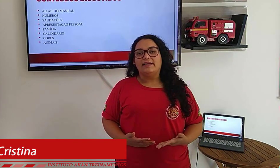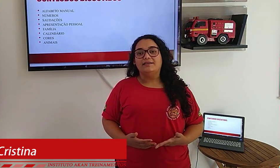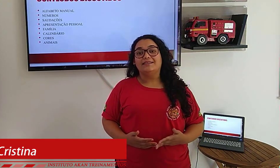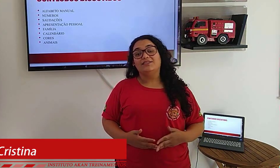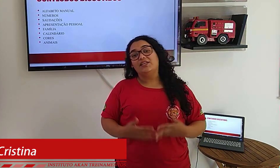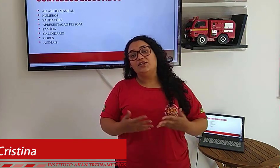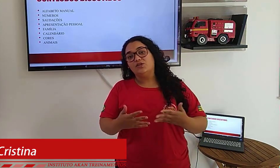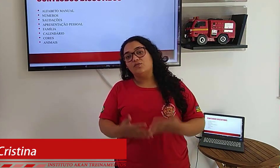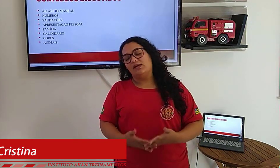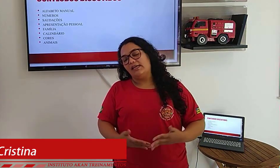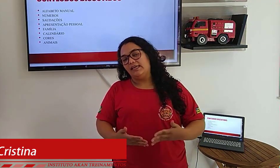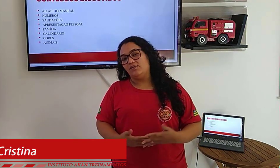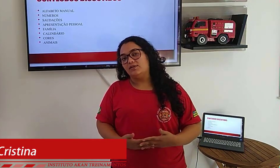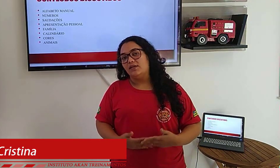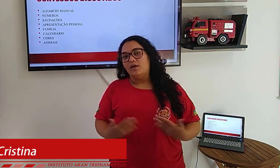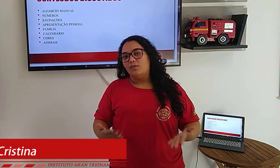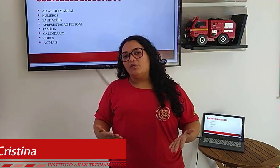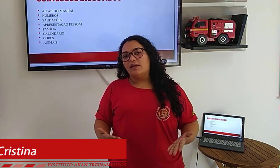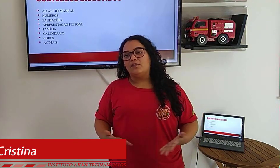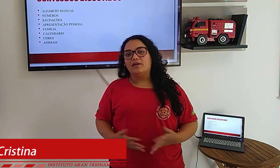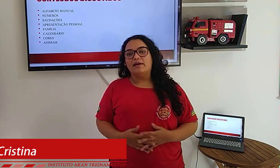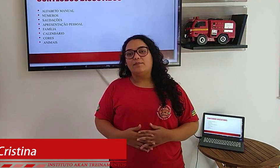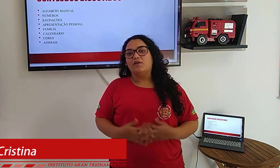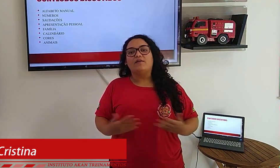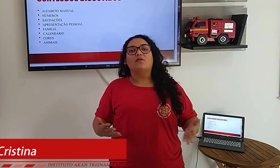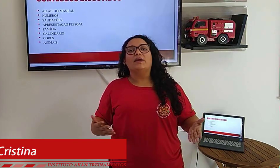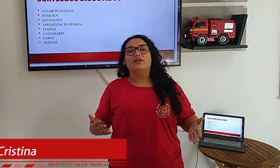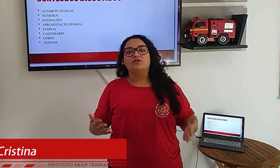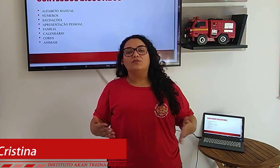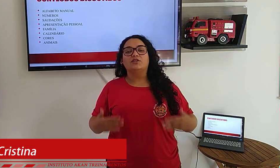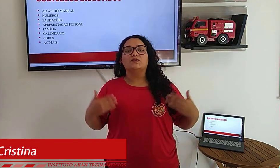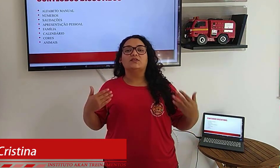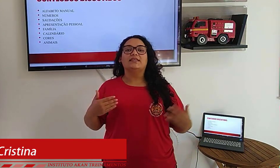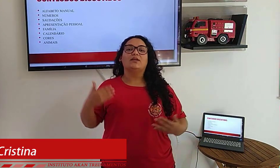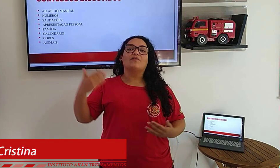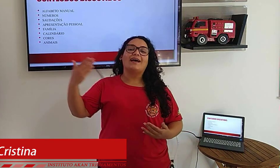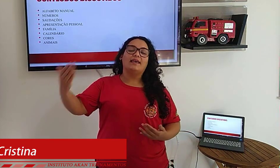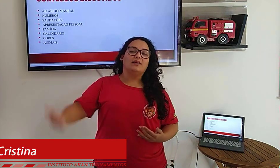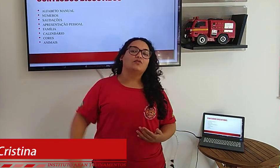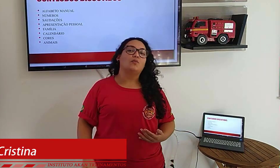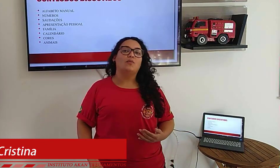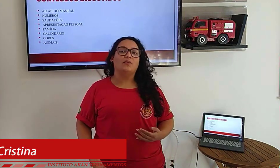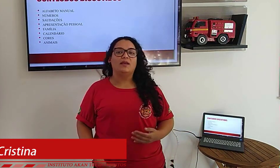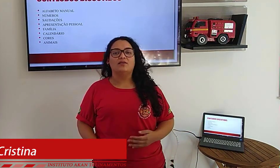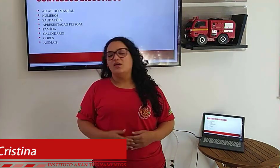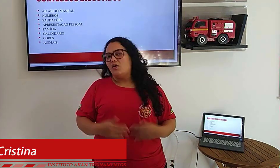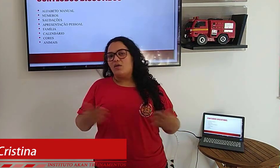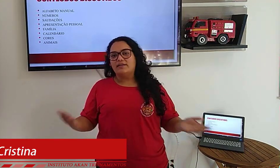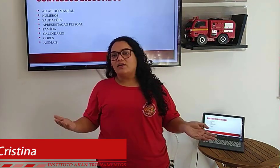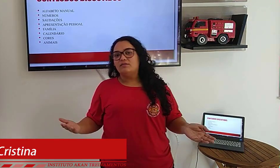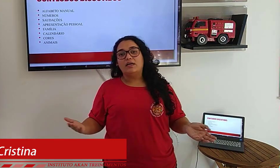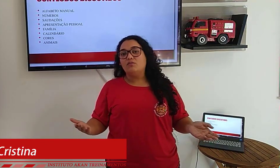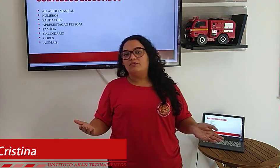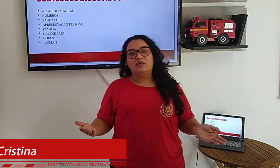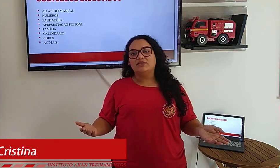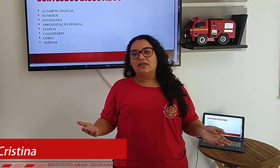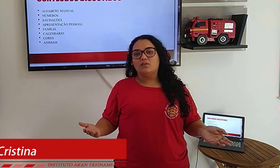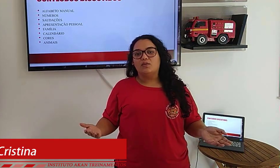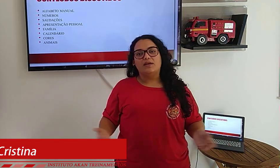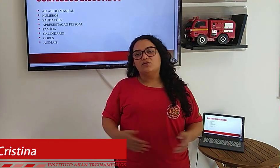se gesticular Libras. Por quê? Porque provavelmente muitas pessoas seguirão carreiras como bombeiros, ou até não sendo bombeiros ou qualquer